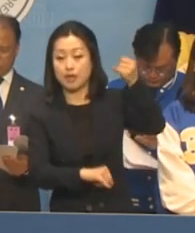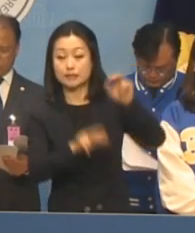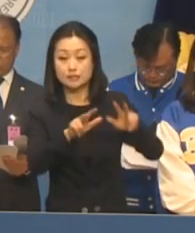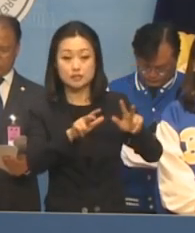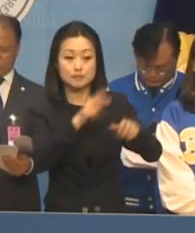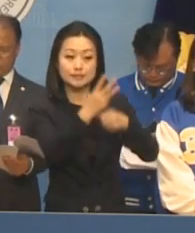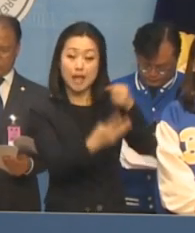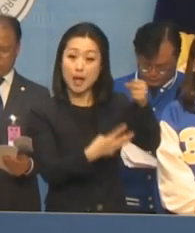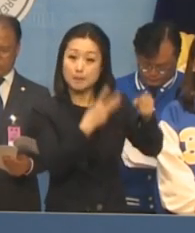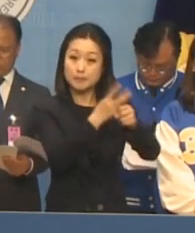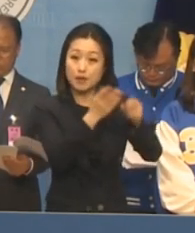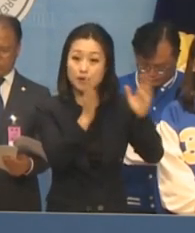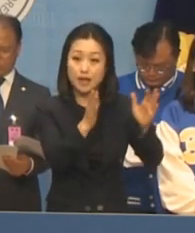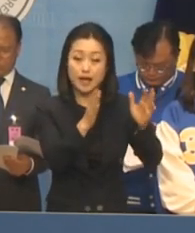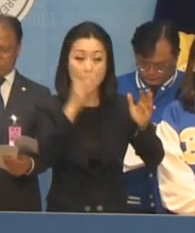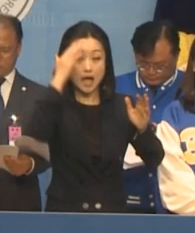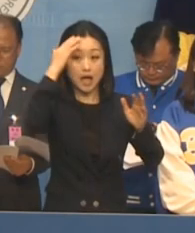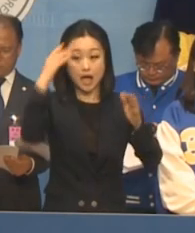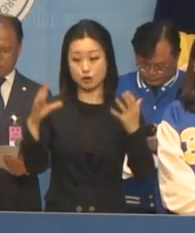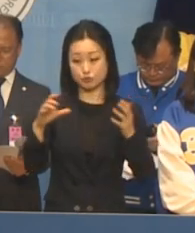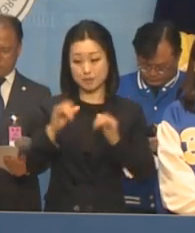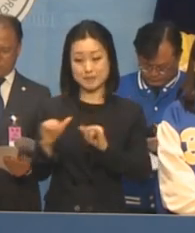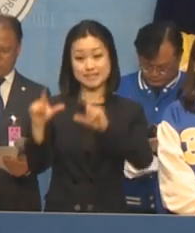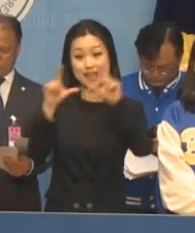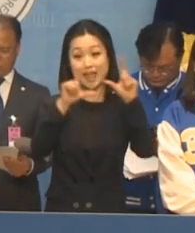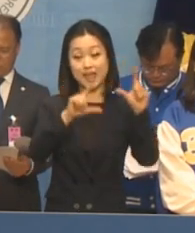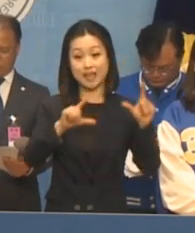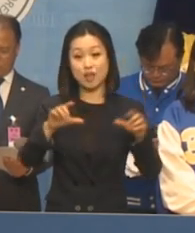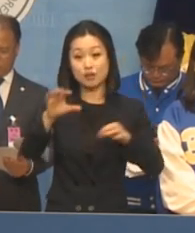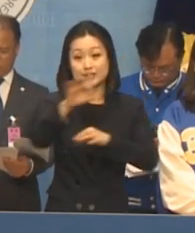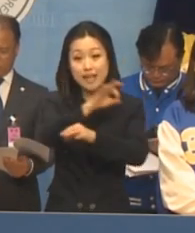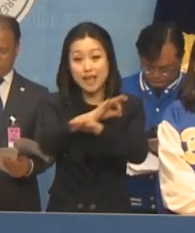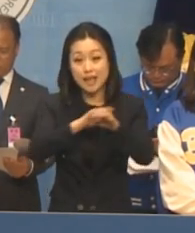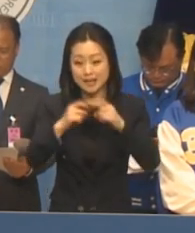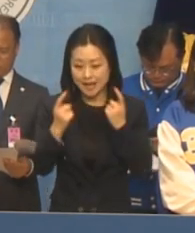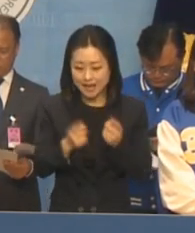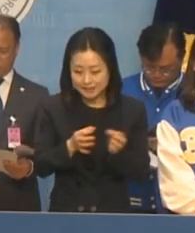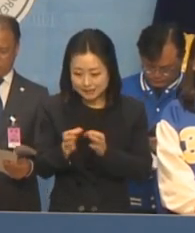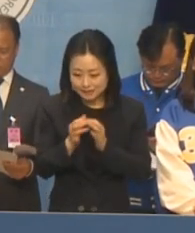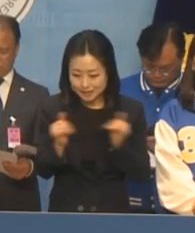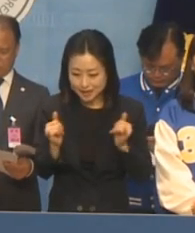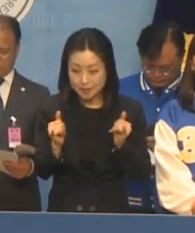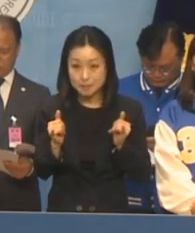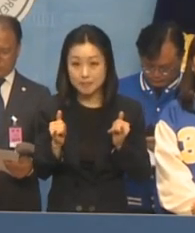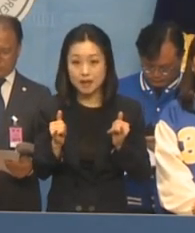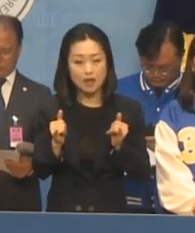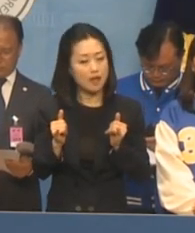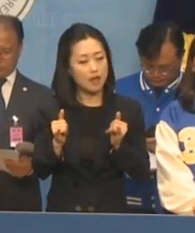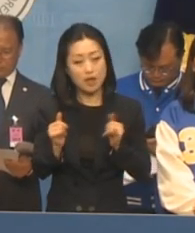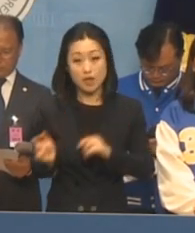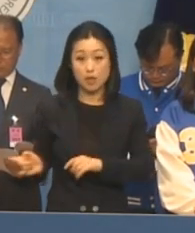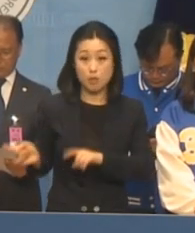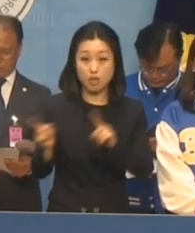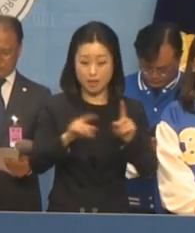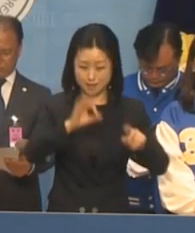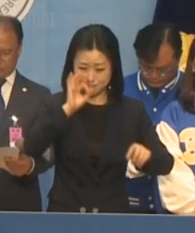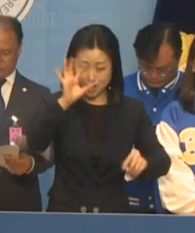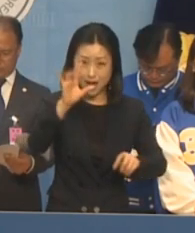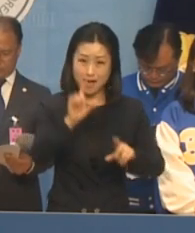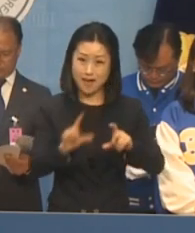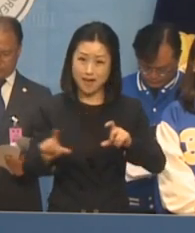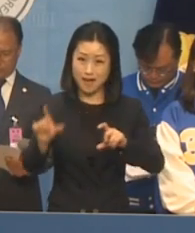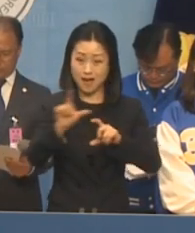3년차를 맞은 대한민국 민생경제는 소상공인 자영업의 회복은 커녕 더